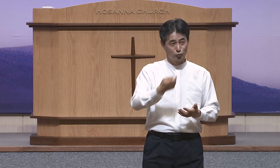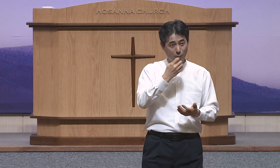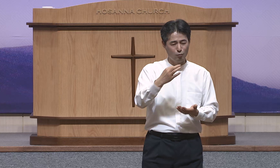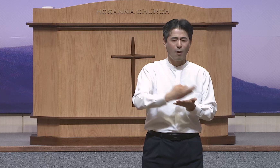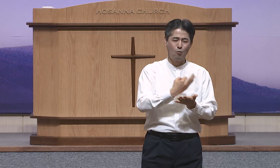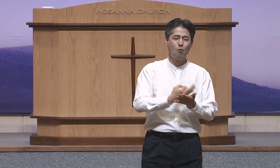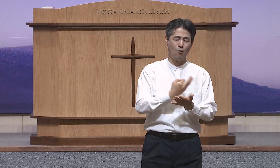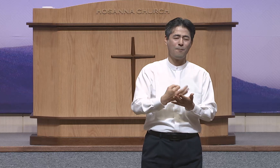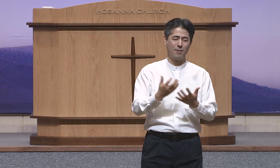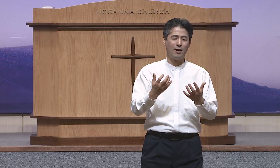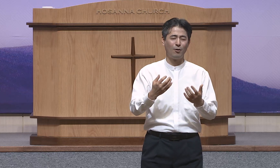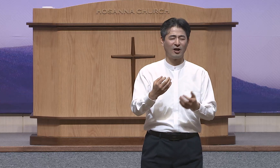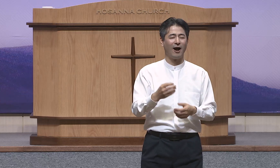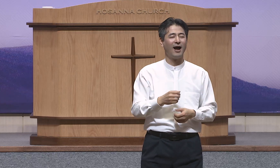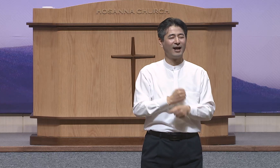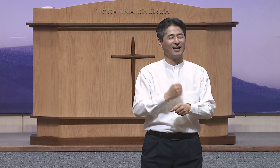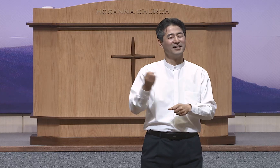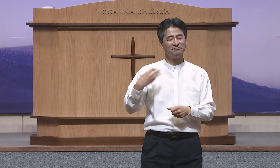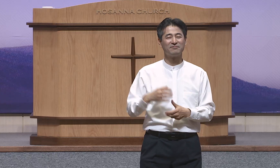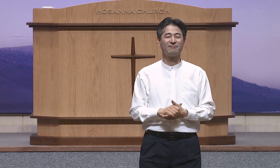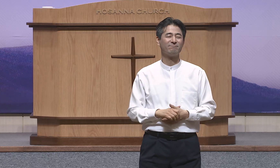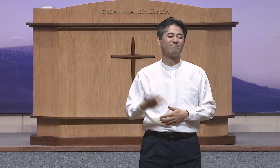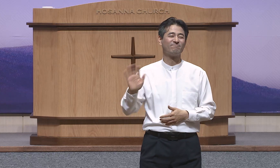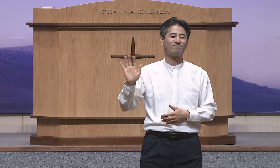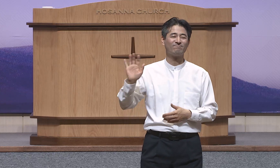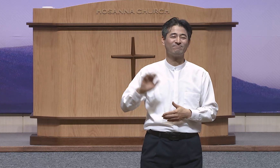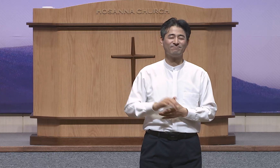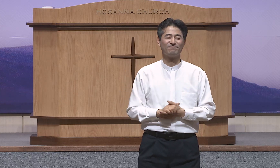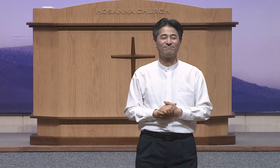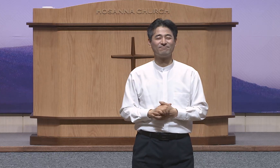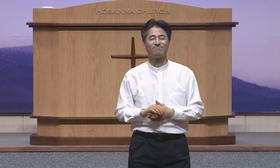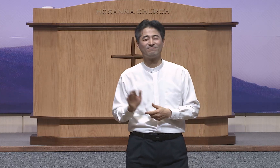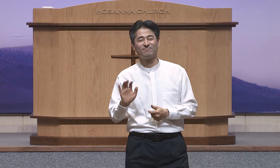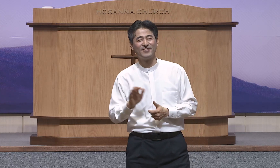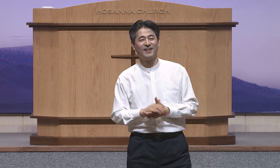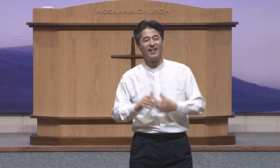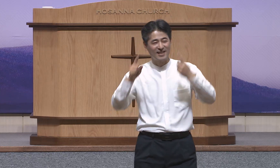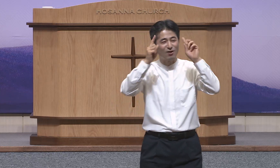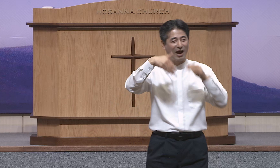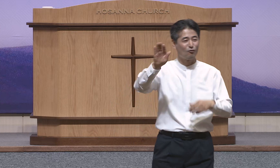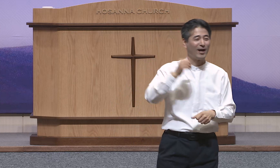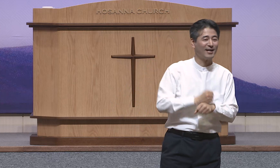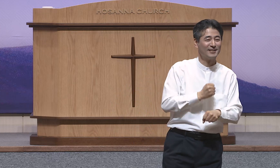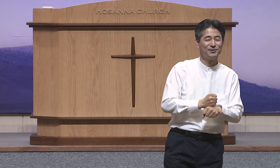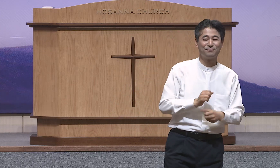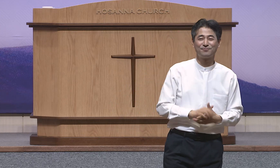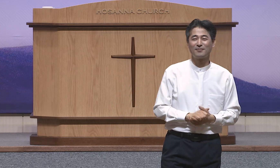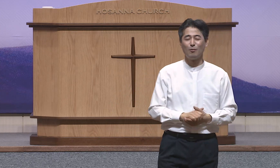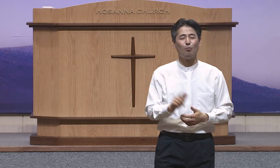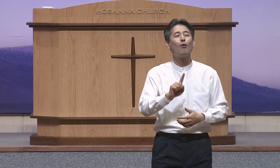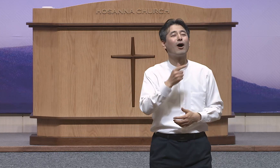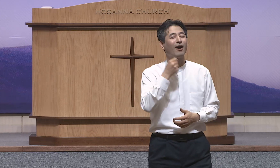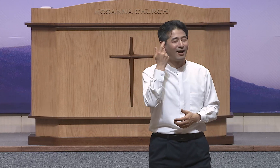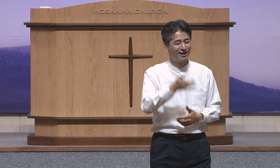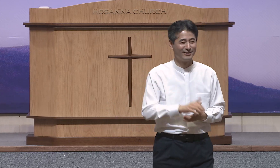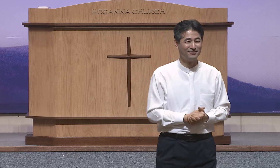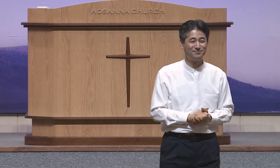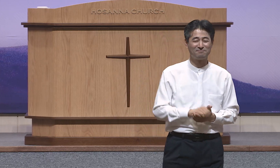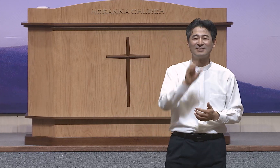배워라, 그러면 돈 많이 벌 수 있다 라고 말씀하셨는데 저는 대학교에 갈 거야 라고 얘기를 했습니다. 뭐